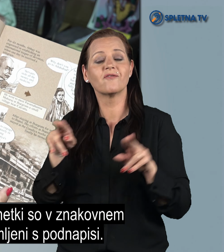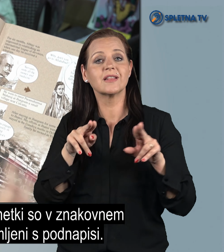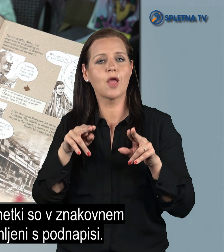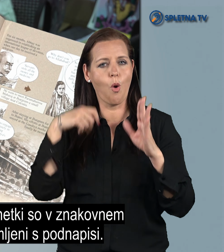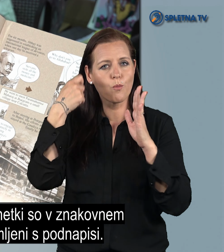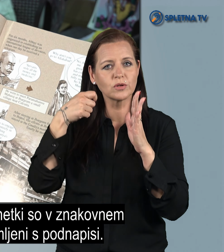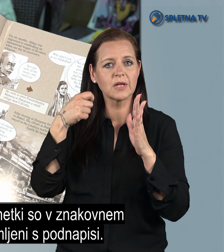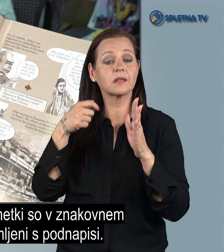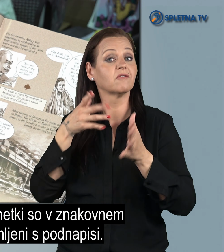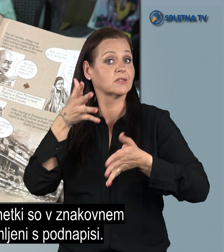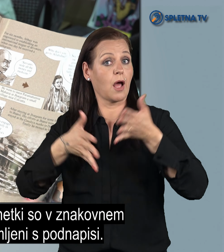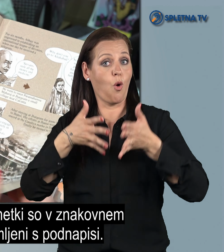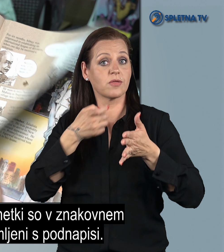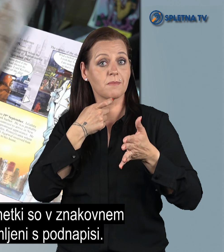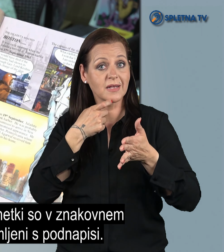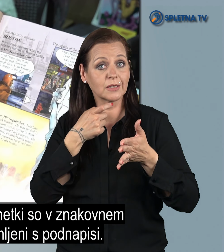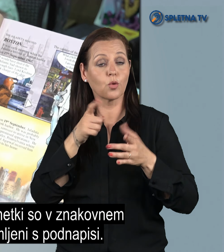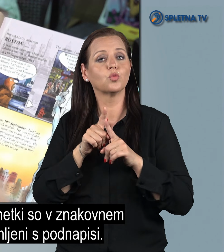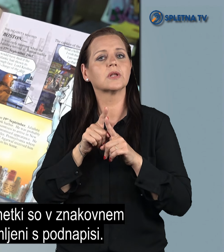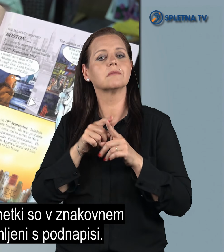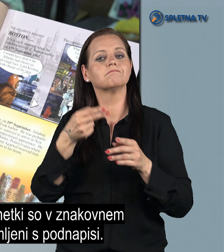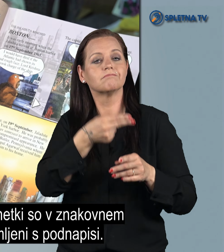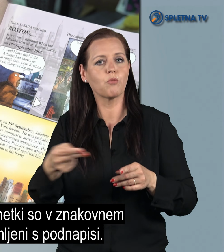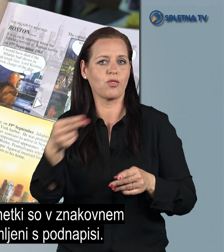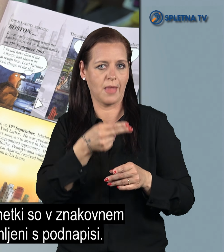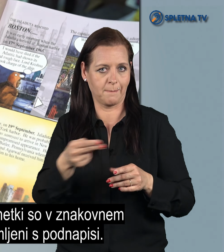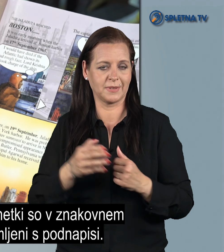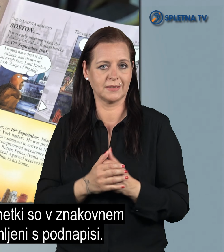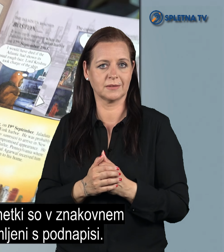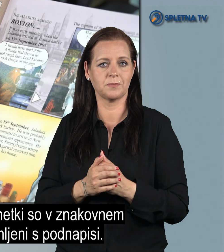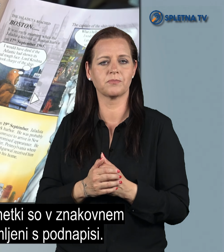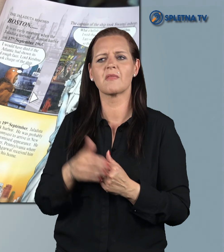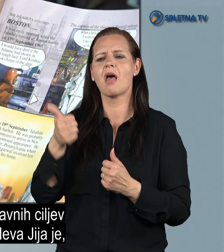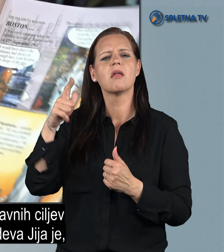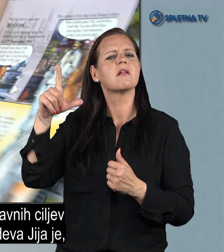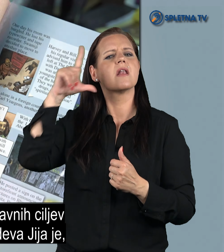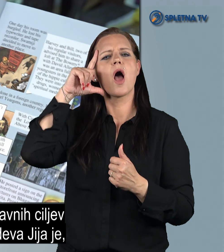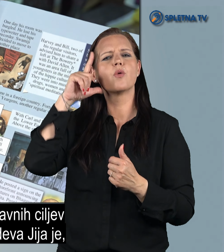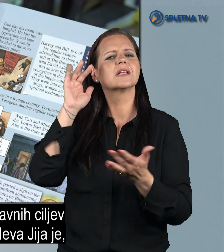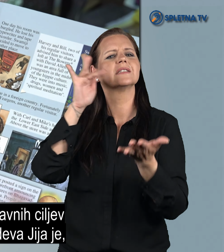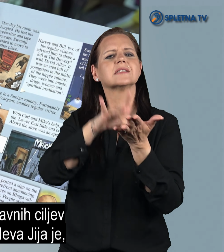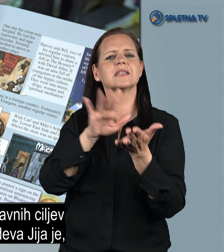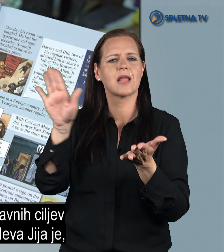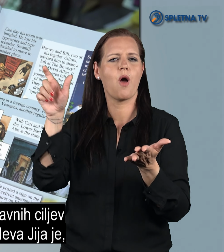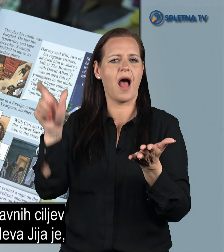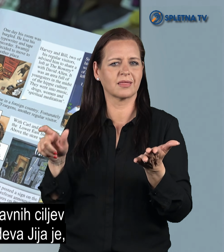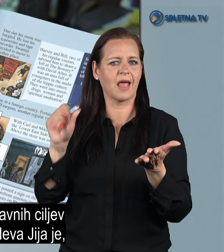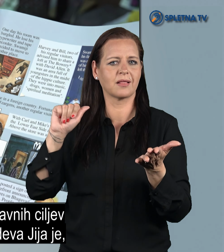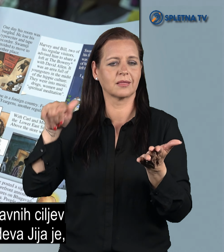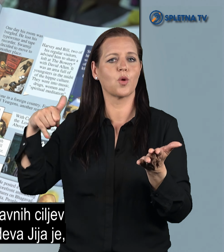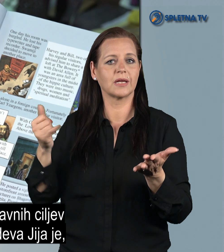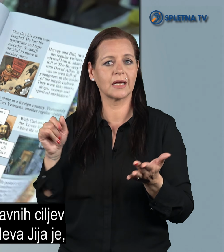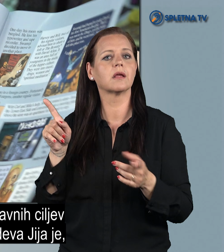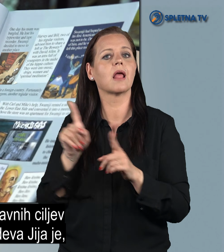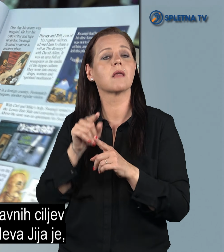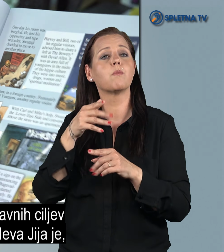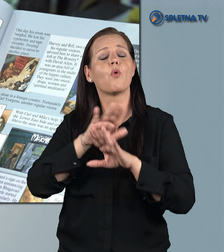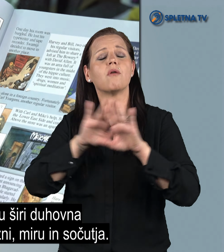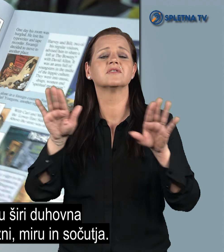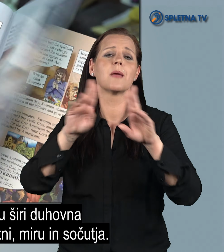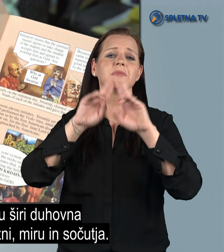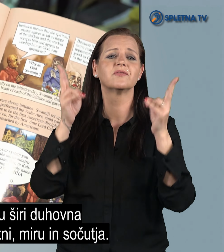Njegovi videoposnetki so v znakovnem jeziku in opremljeni s podnapisi. Eden glavnih ciljev Anantadeva Džija je,